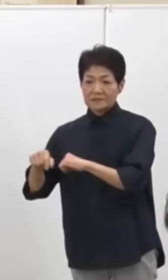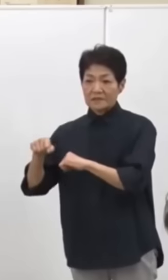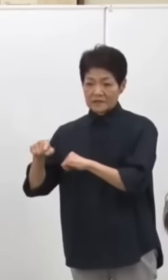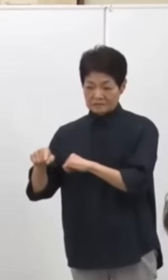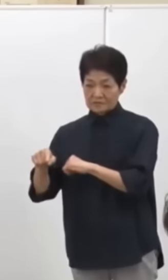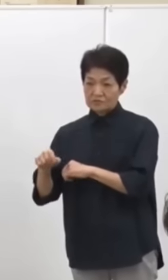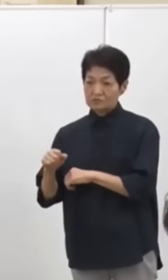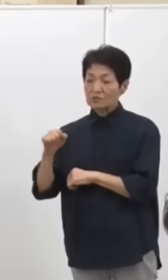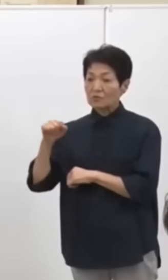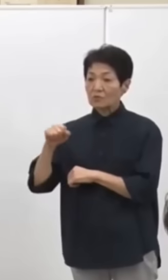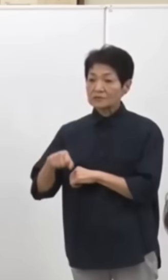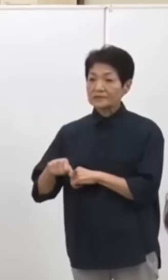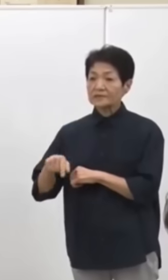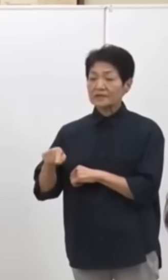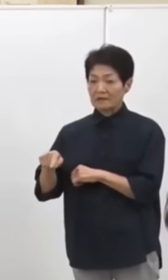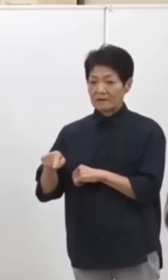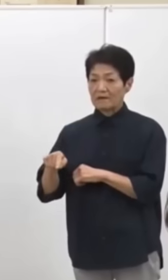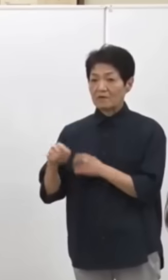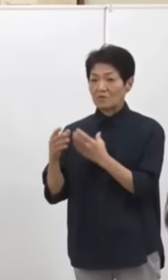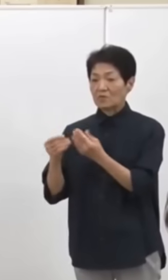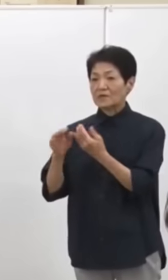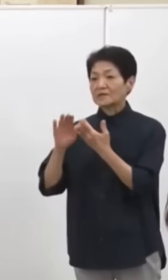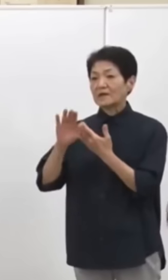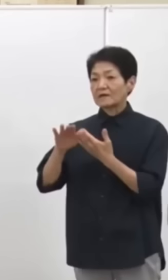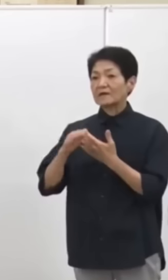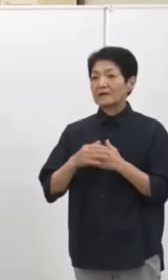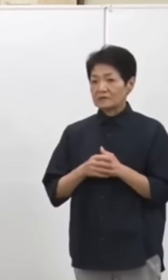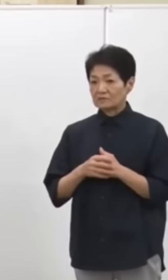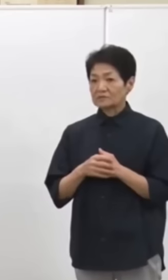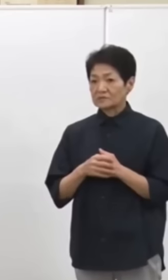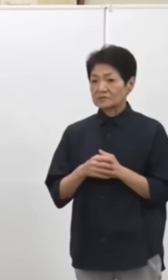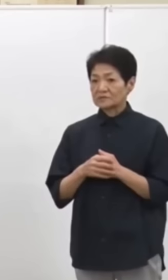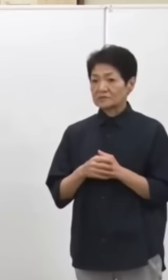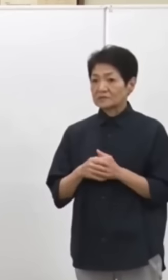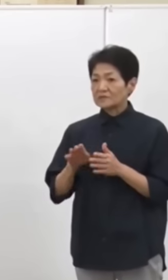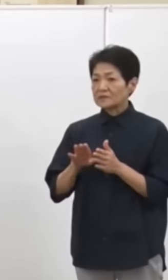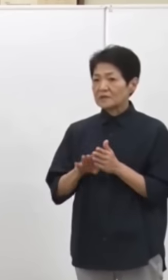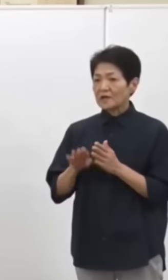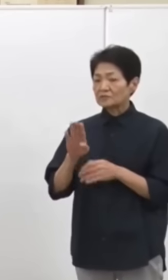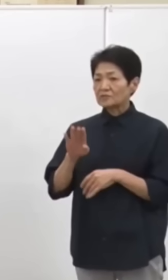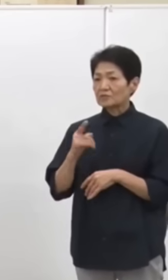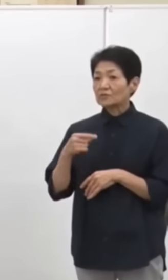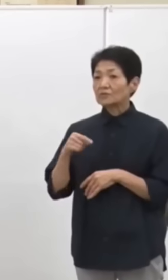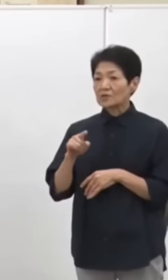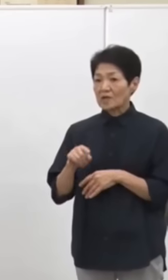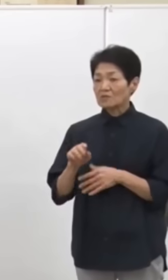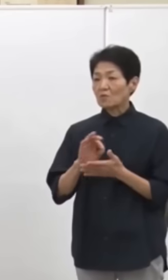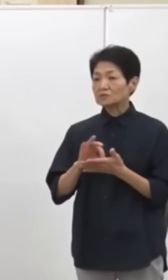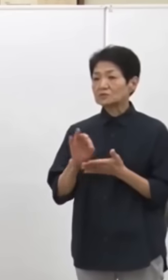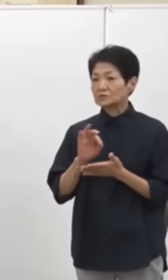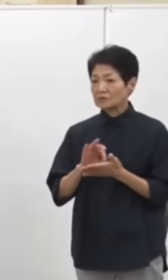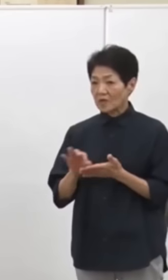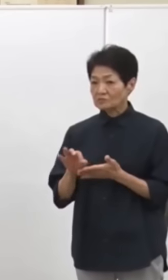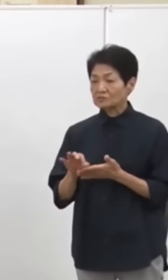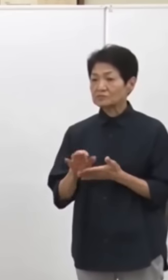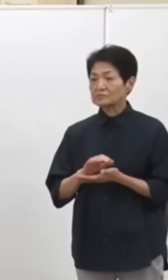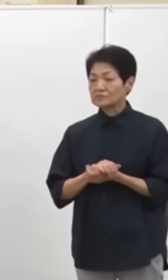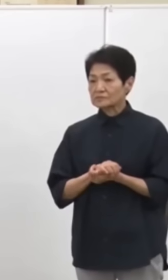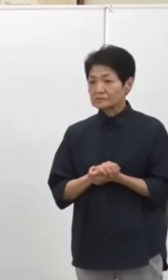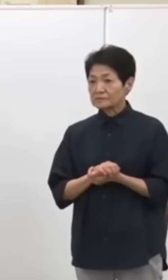の認可後に、解除権を行使する、そういった場合は認可は生きるということになるんですか。